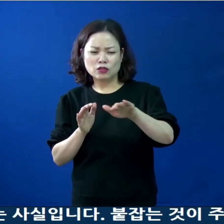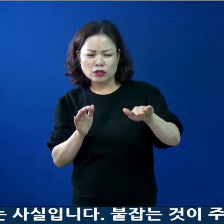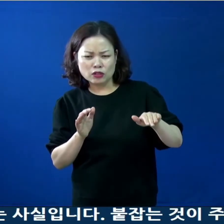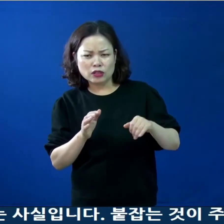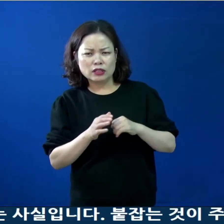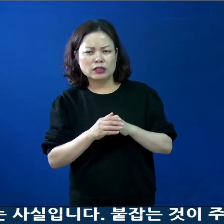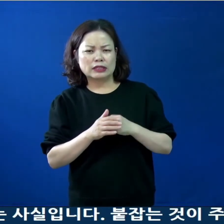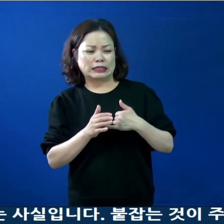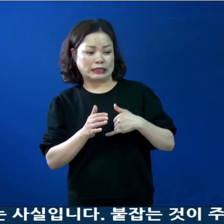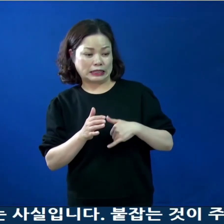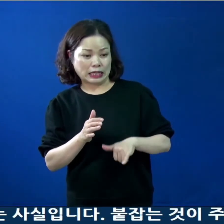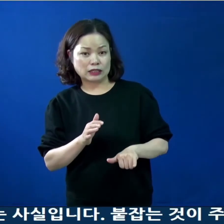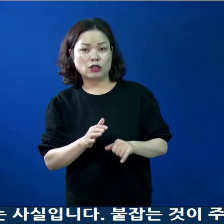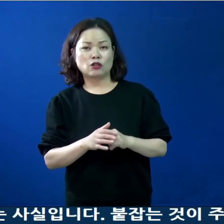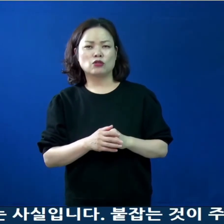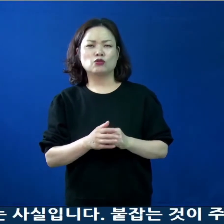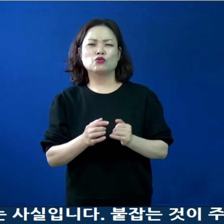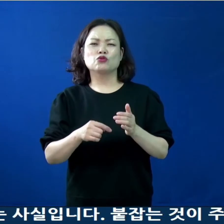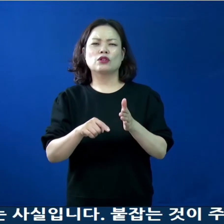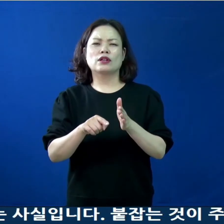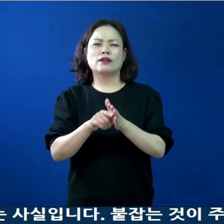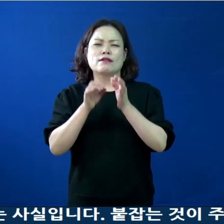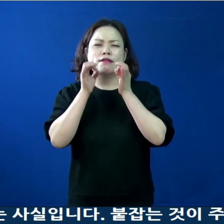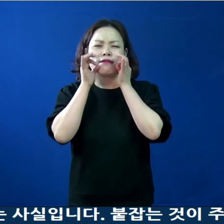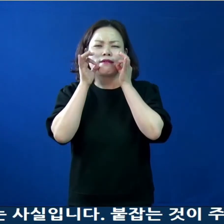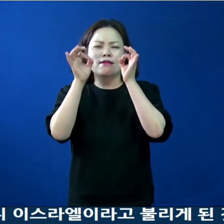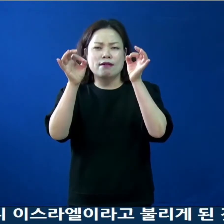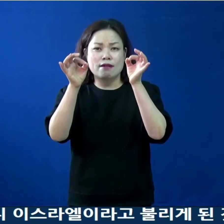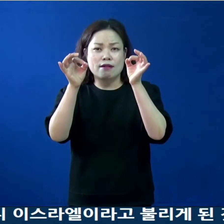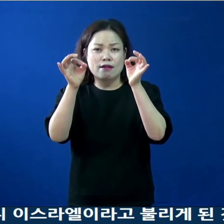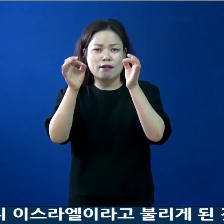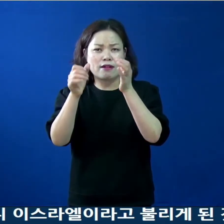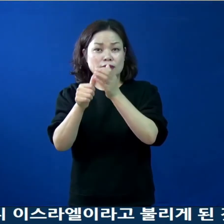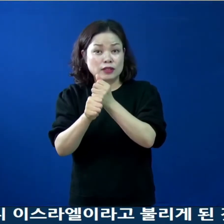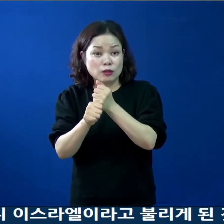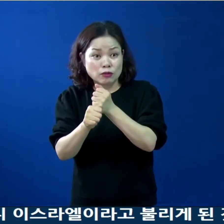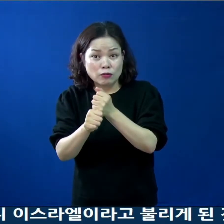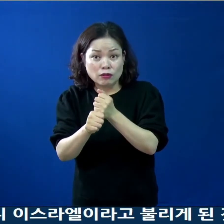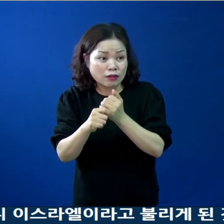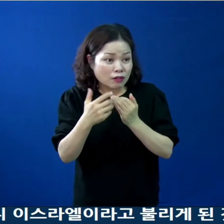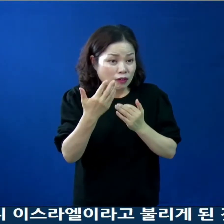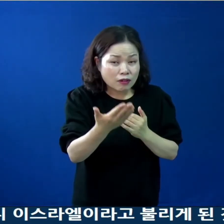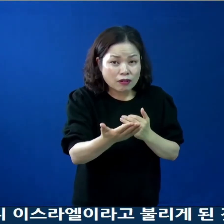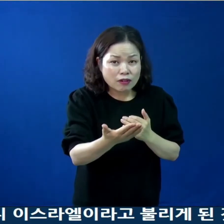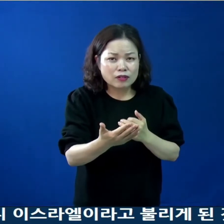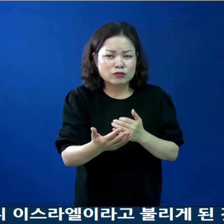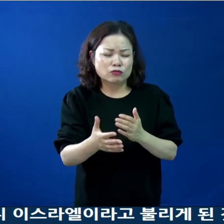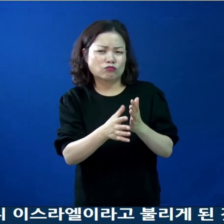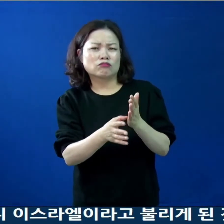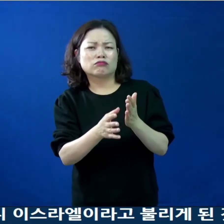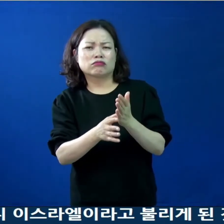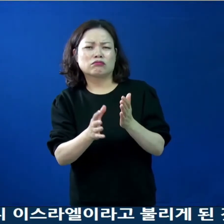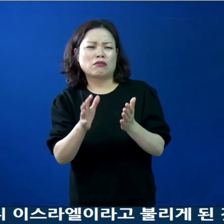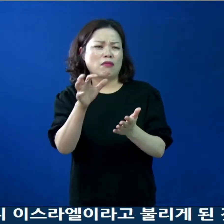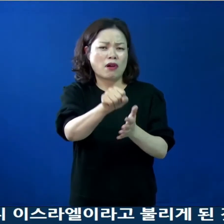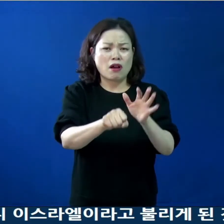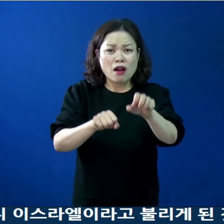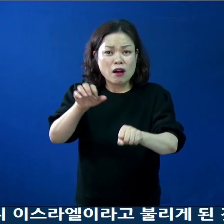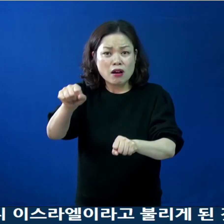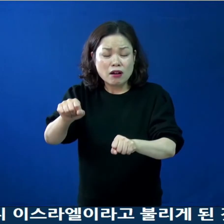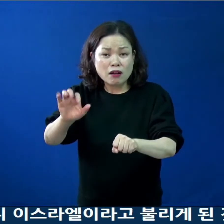여러분이 여러분의 자녀를 위해서 애쓰며 막 이렇게 잡으려고 하면 잡힙니까? 여러분의 물질 잡으려고 막